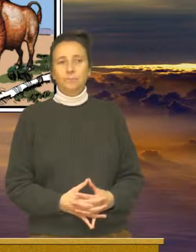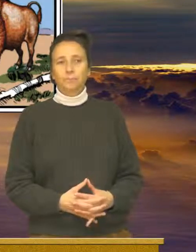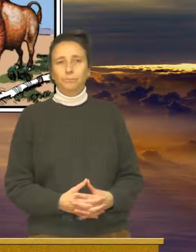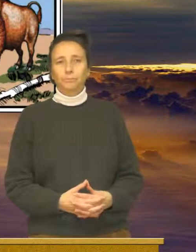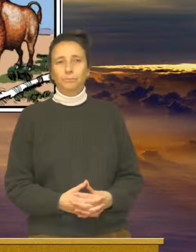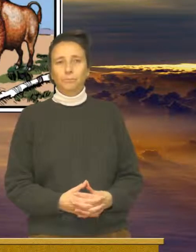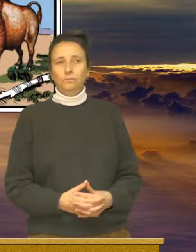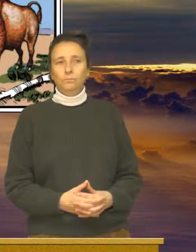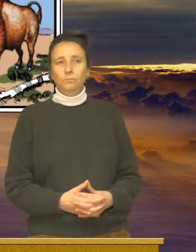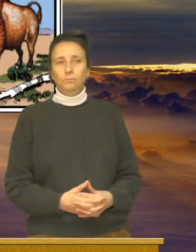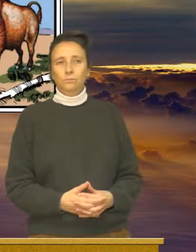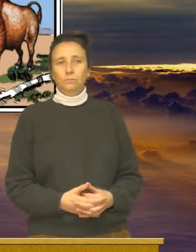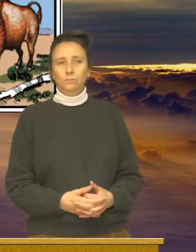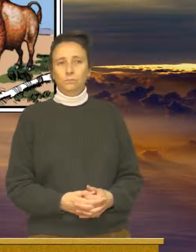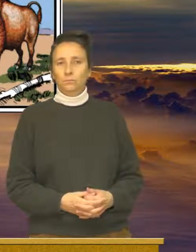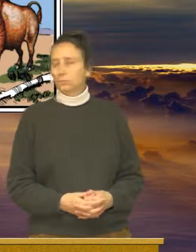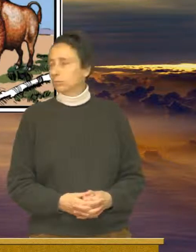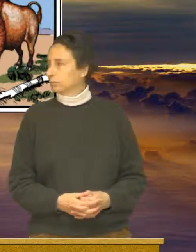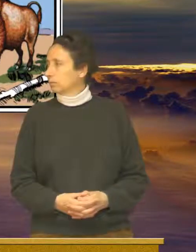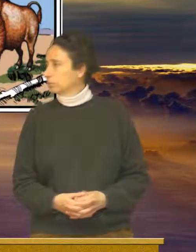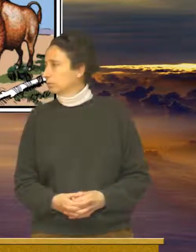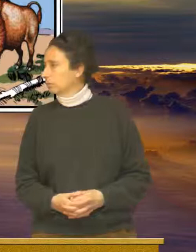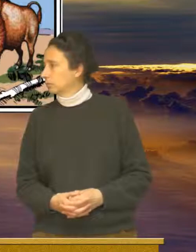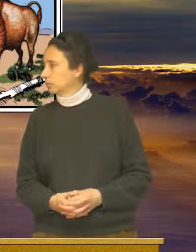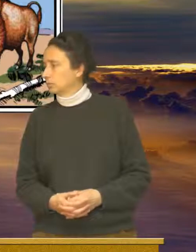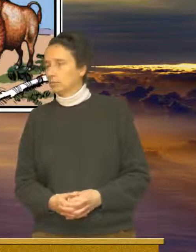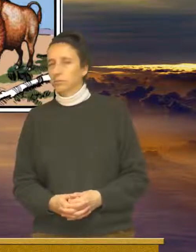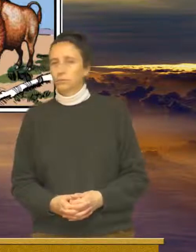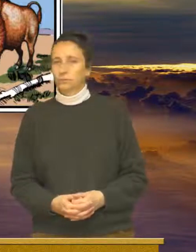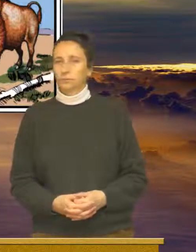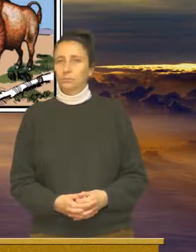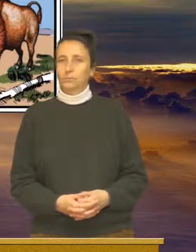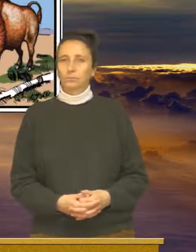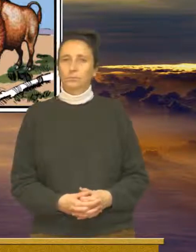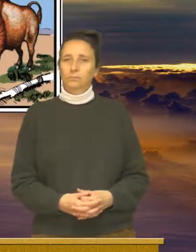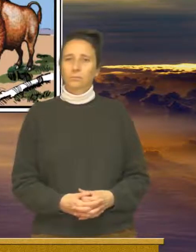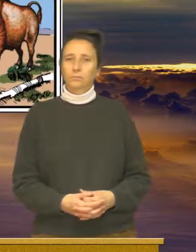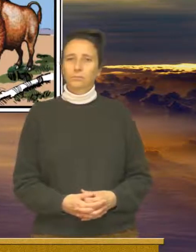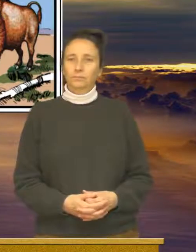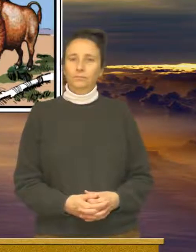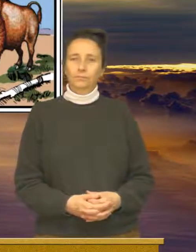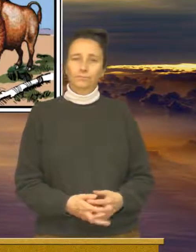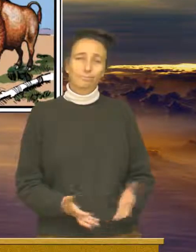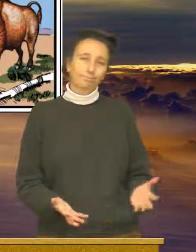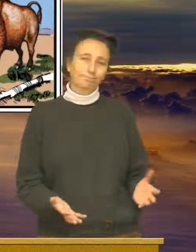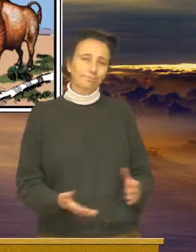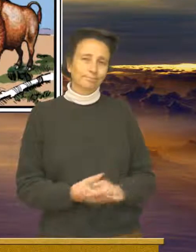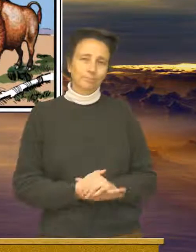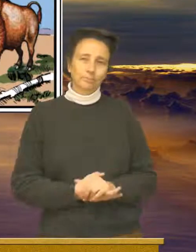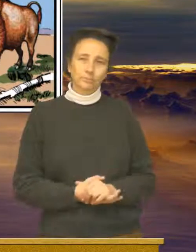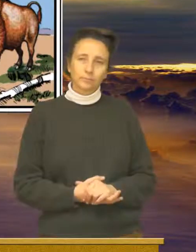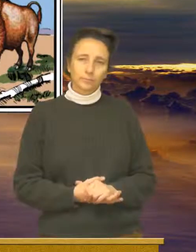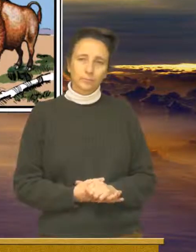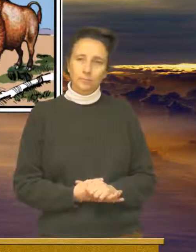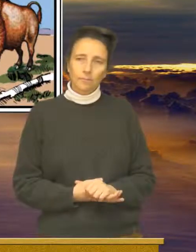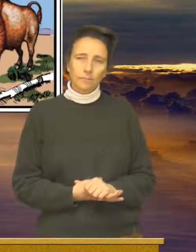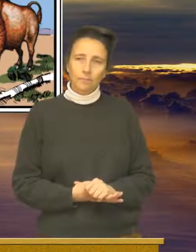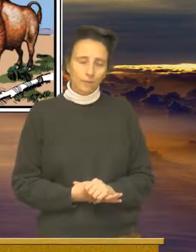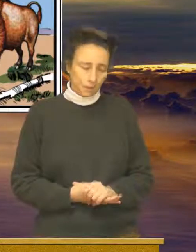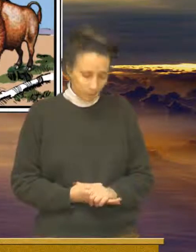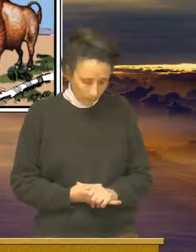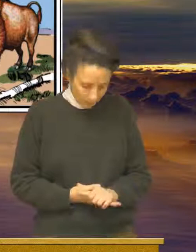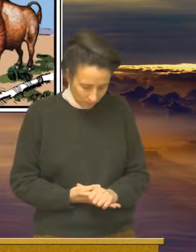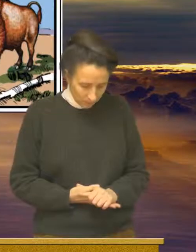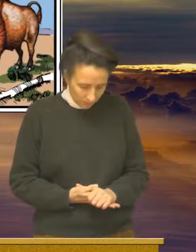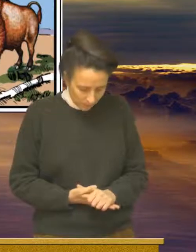difíciles. Y bueno, podemos decir, y si no lo podemos practicar en tiempo de paz, mucho menos lo podemos